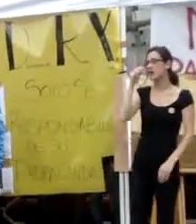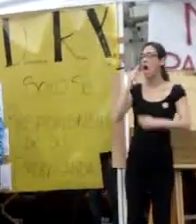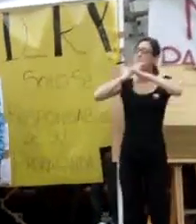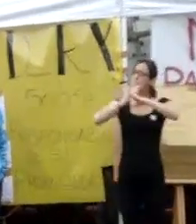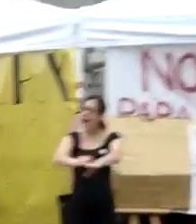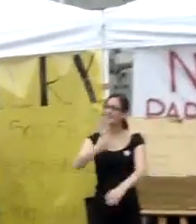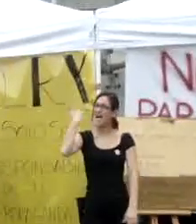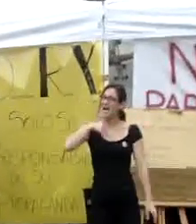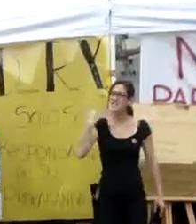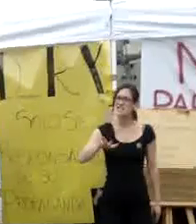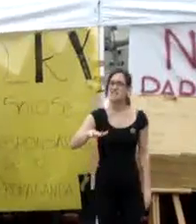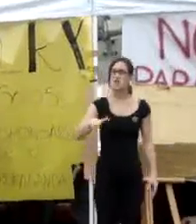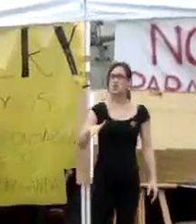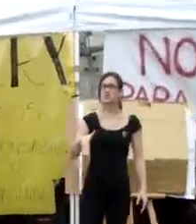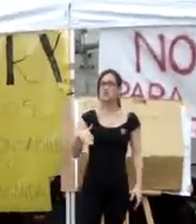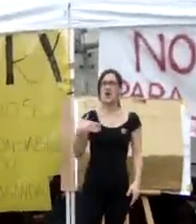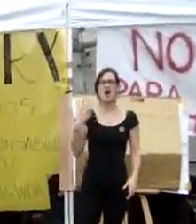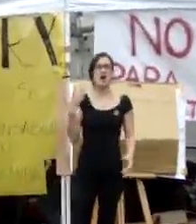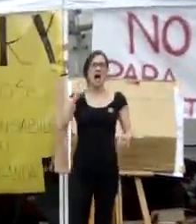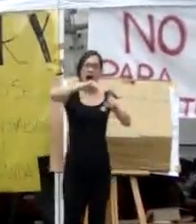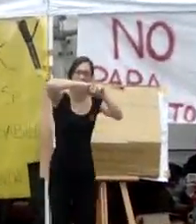Basta ya de tanto atropello.